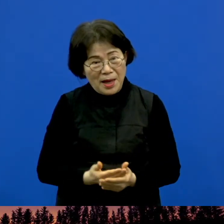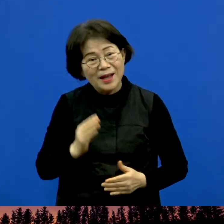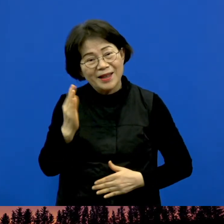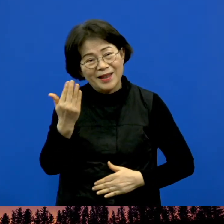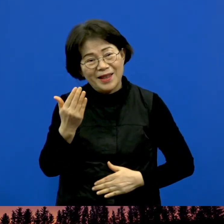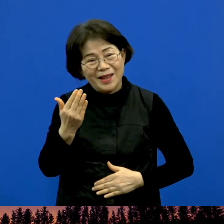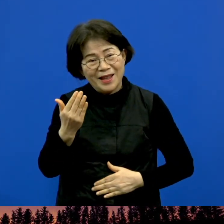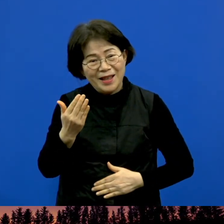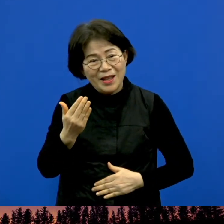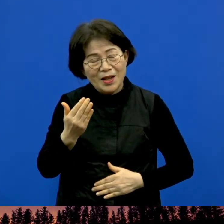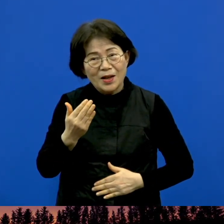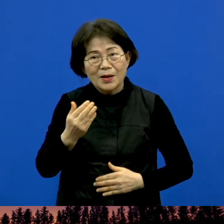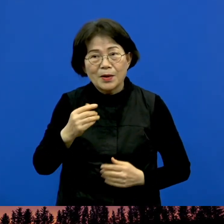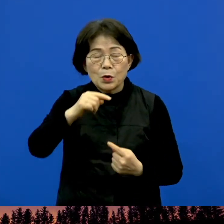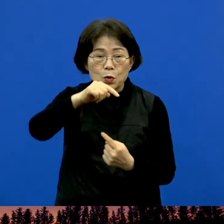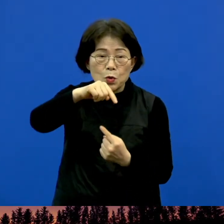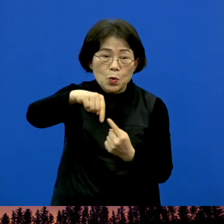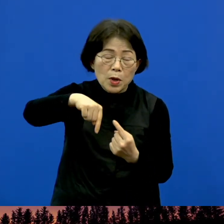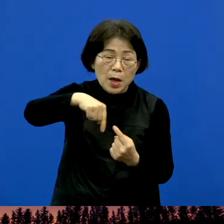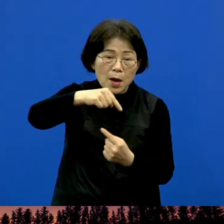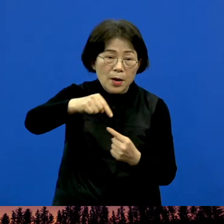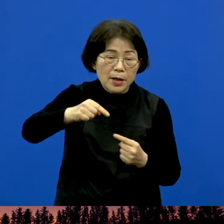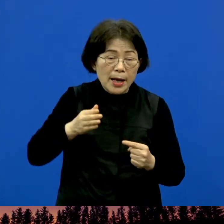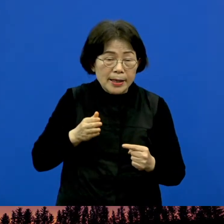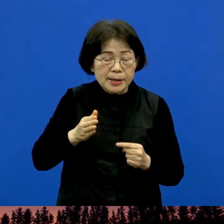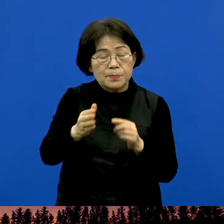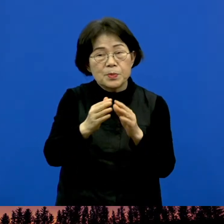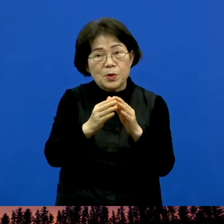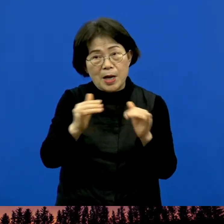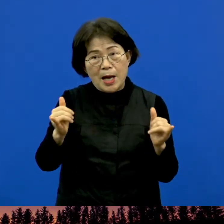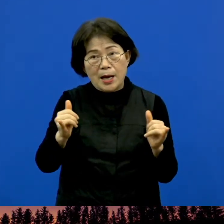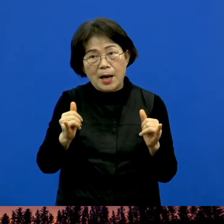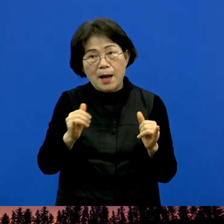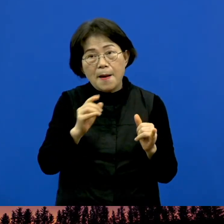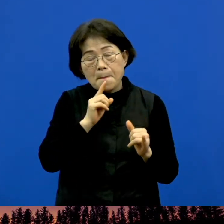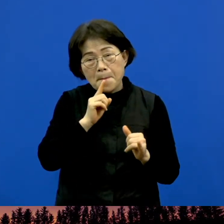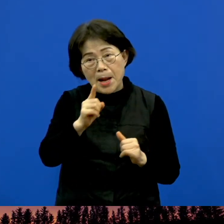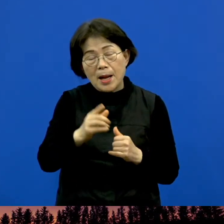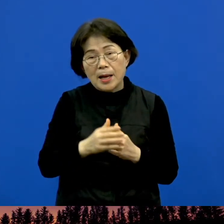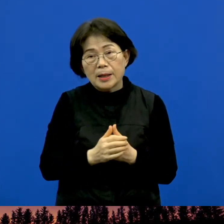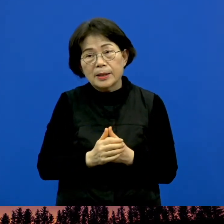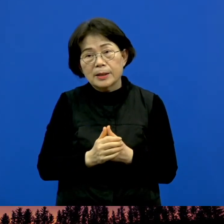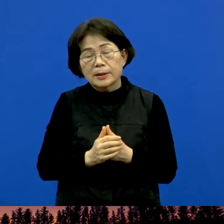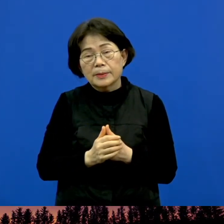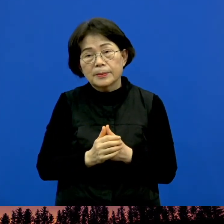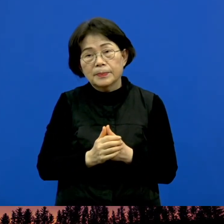유명한 이 경영학의 대부 피터 드루커가 있죠. 이미 이제